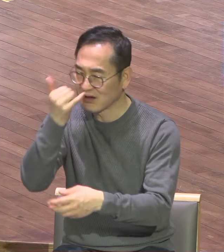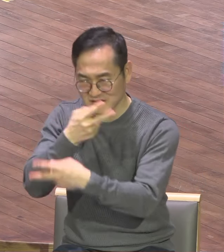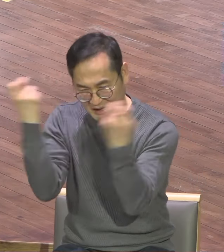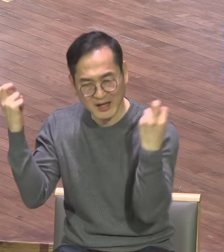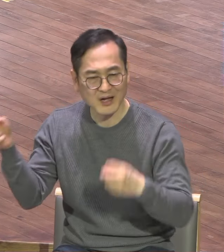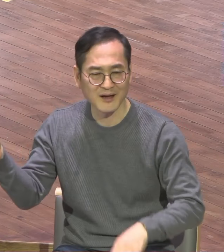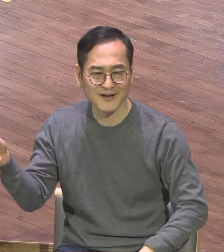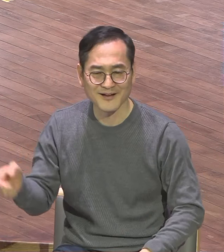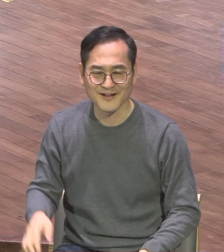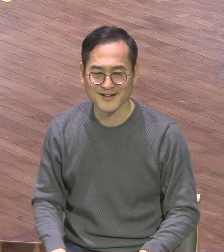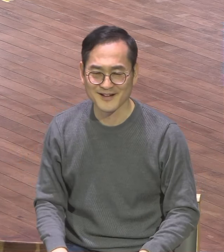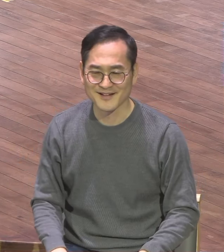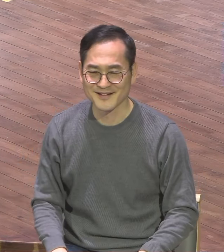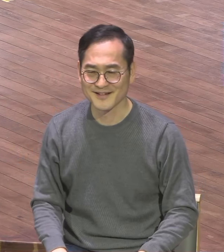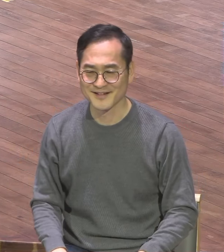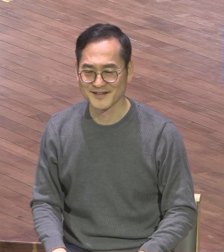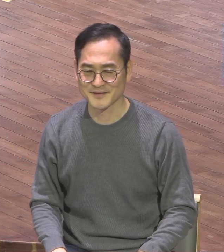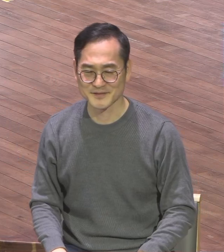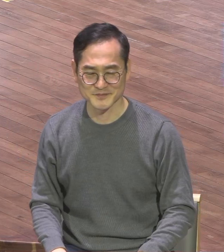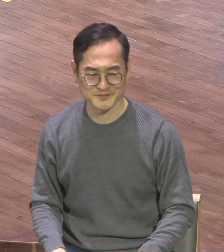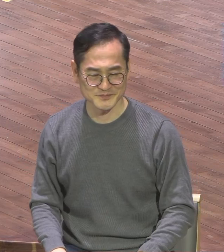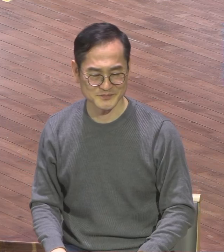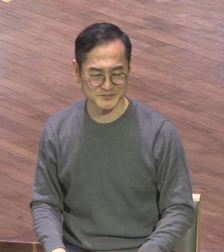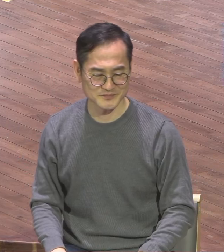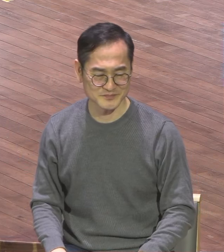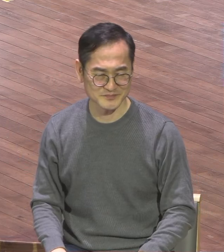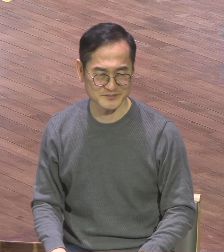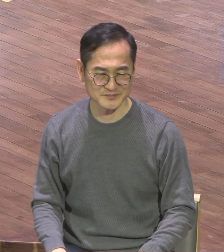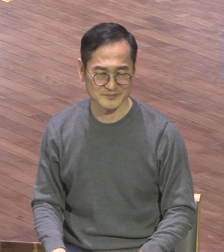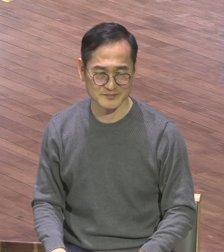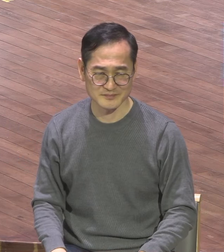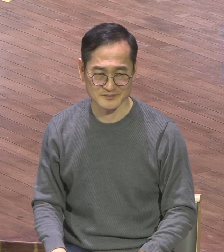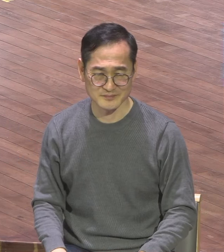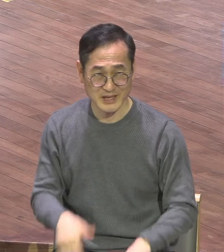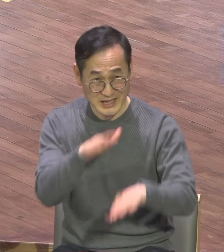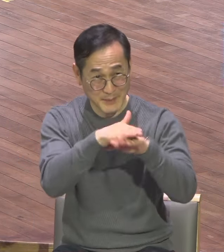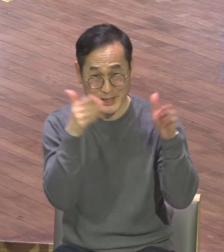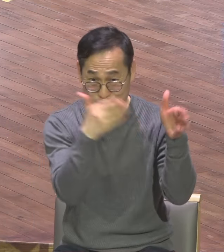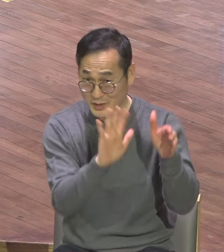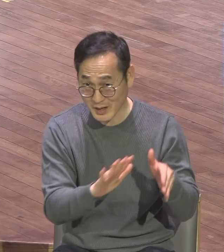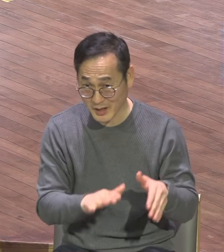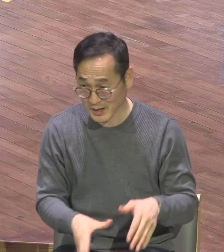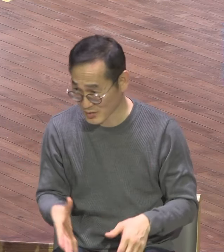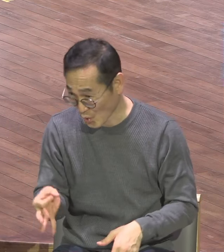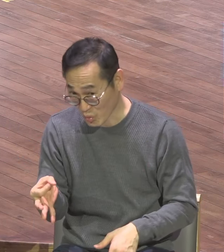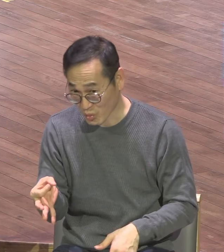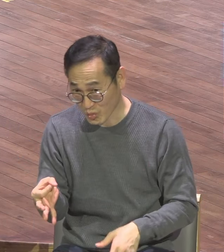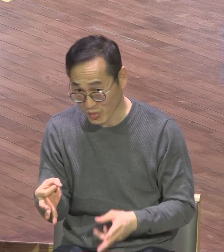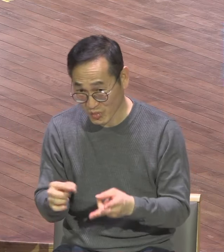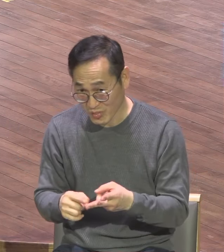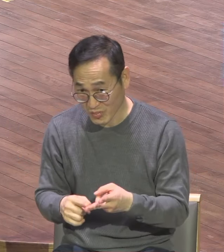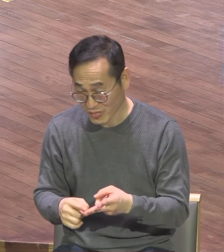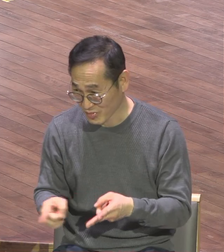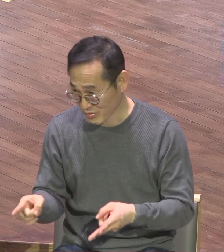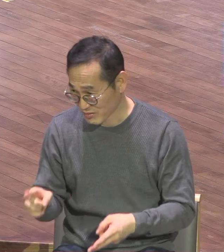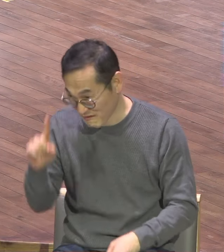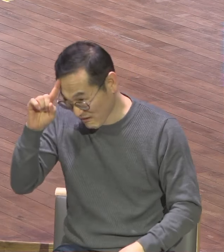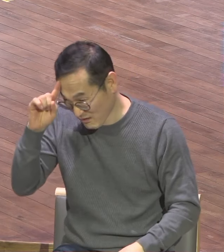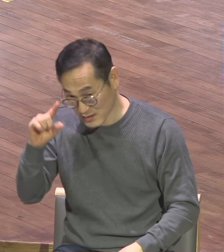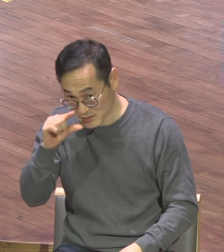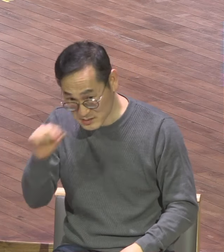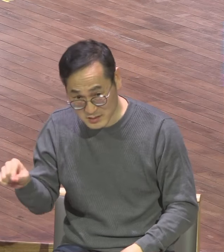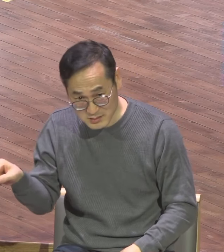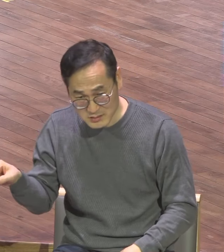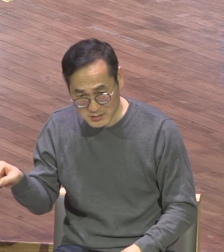예배 중심 아니에요. 자존심 중심입니까? 돈 중심입니까? 차원이 얼마나 다릅니까?